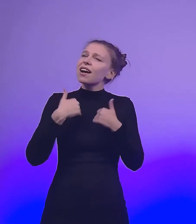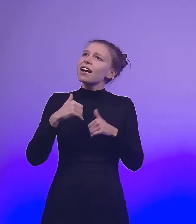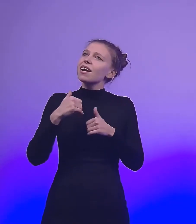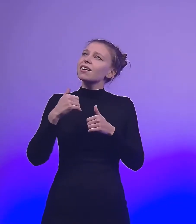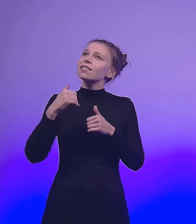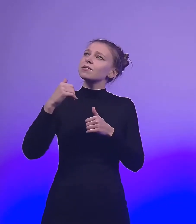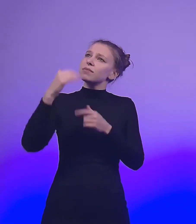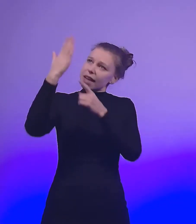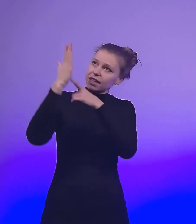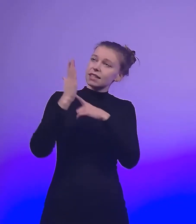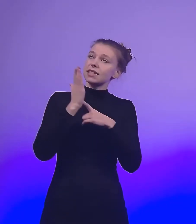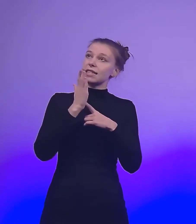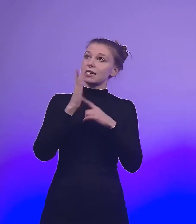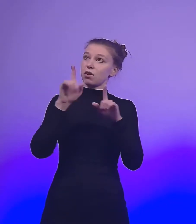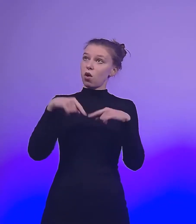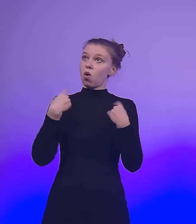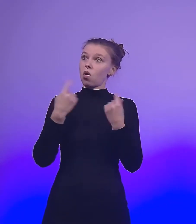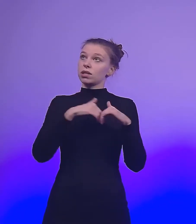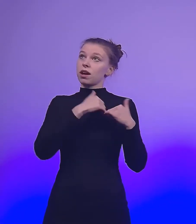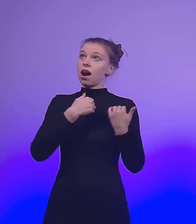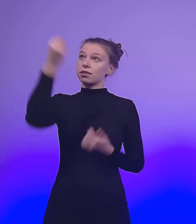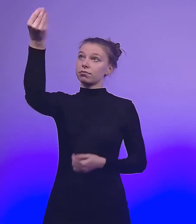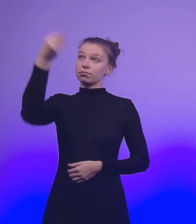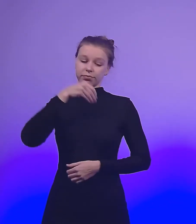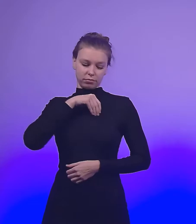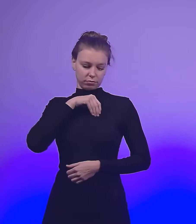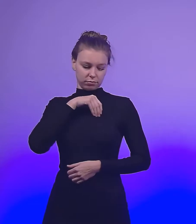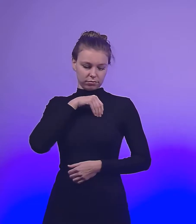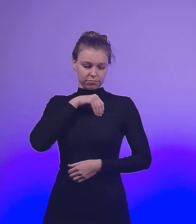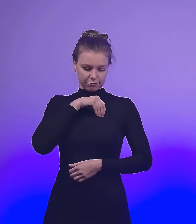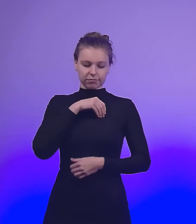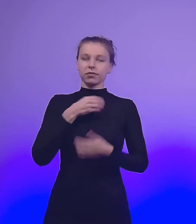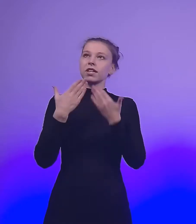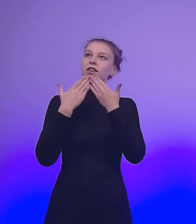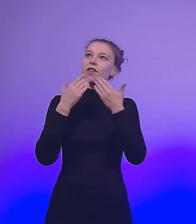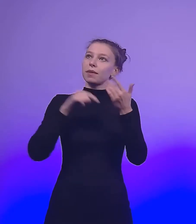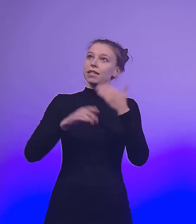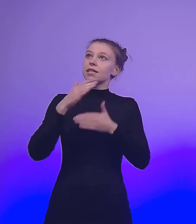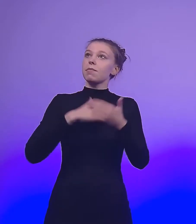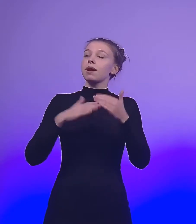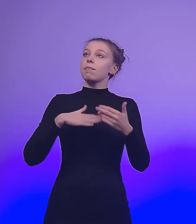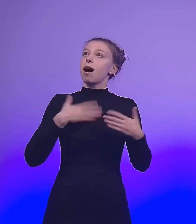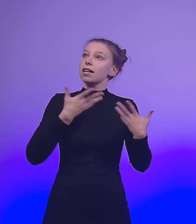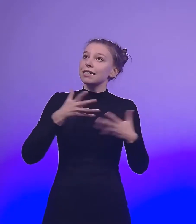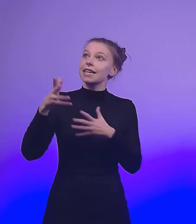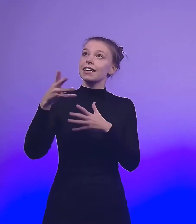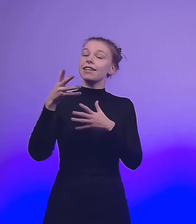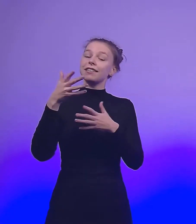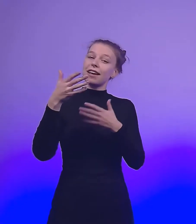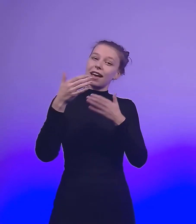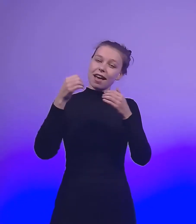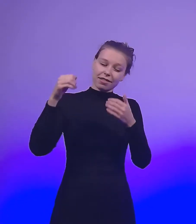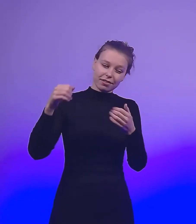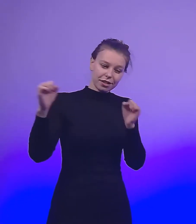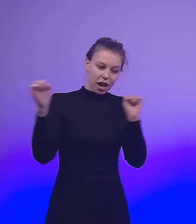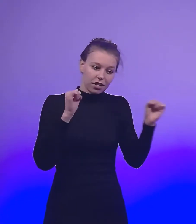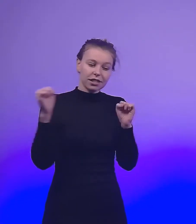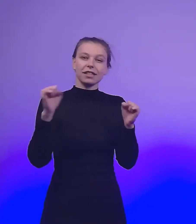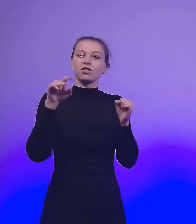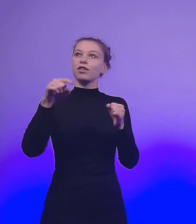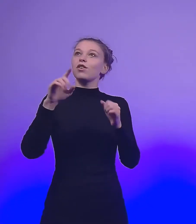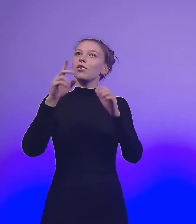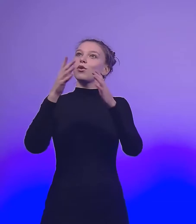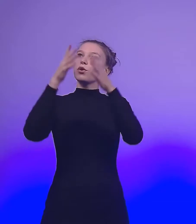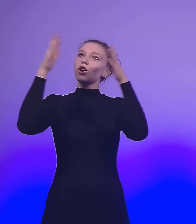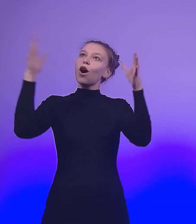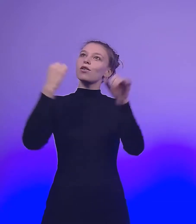in ons hart. Heer, dank u wel dat we zo mogen zingen, dat we mogen dansen en dat we u mogen grootmaken.